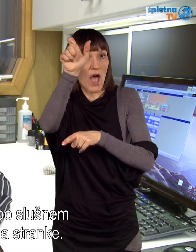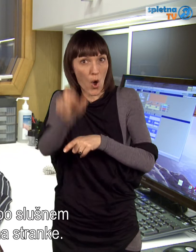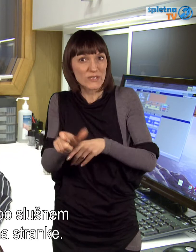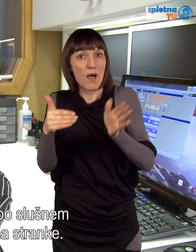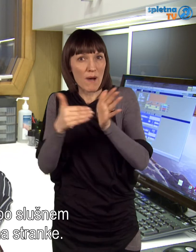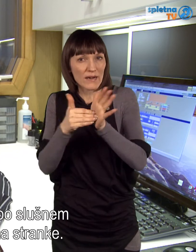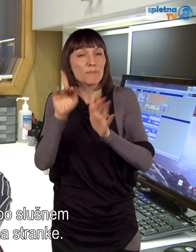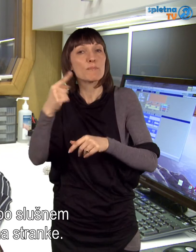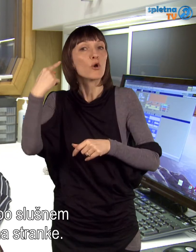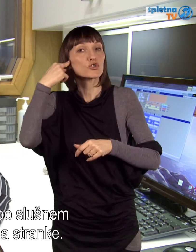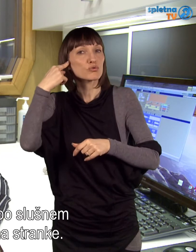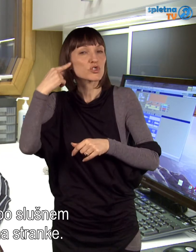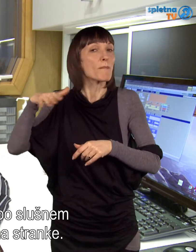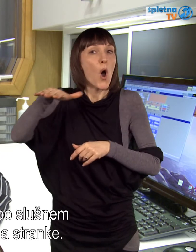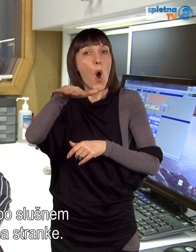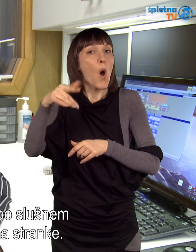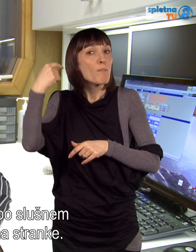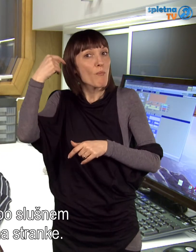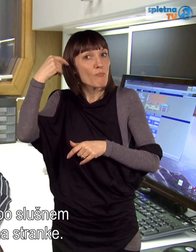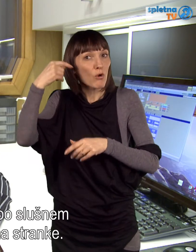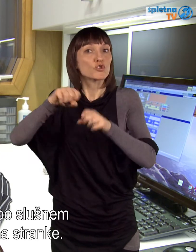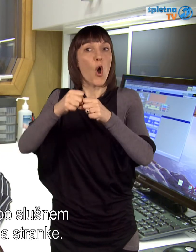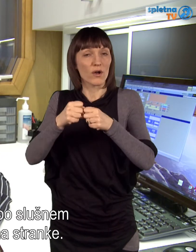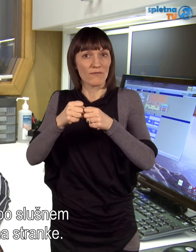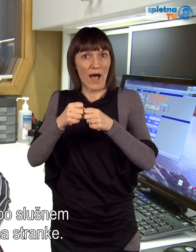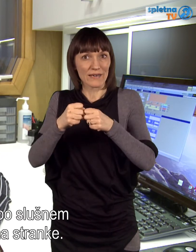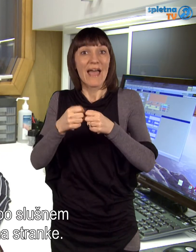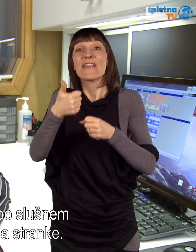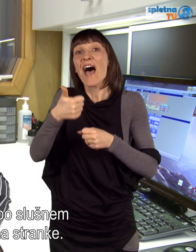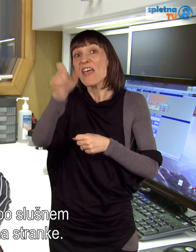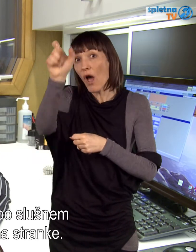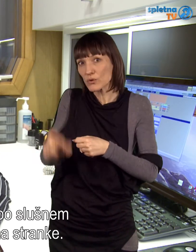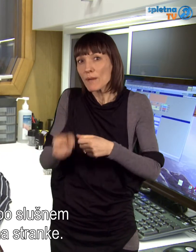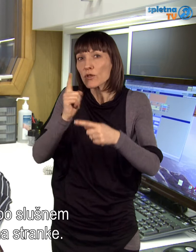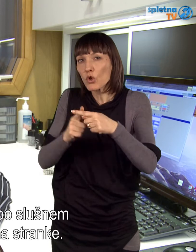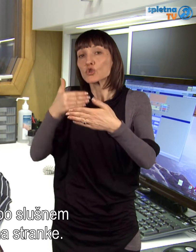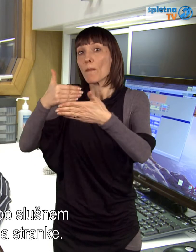po slušnem območju okvare sluha stranke.